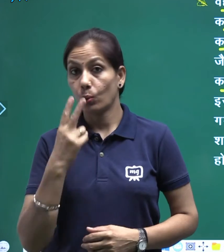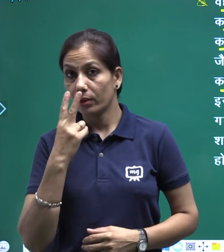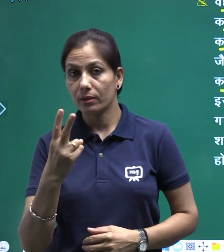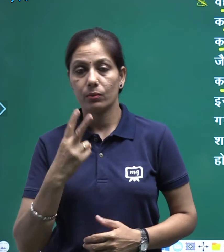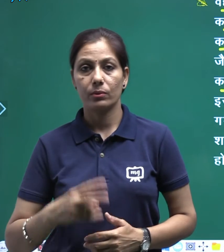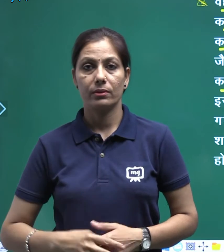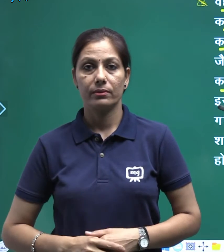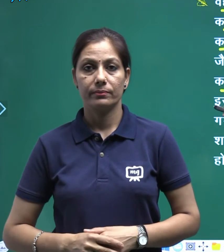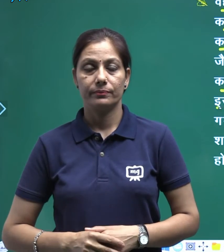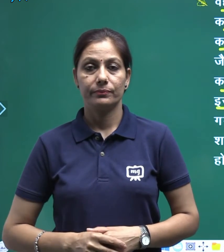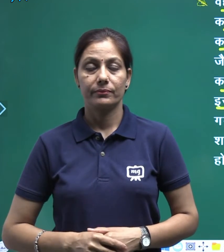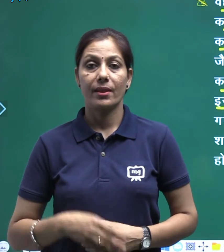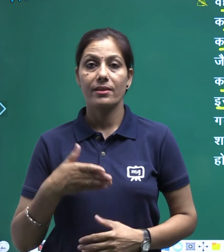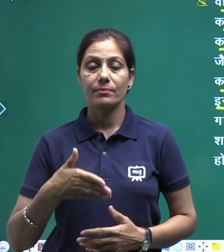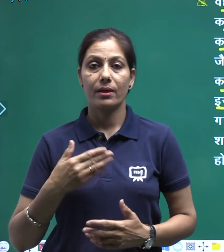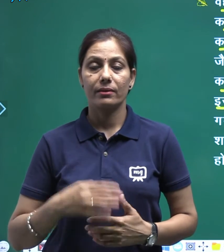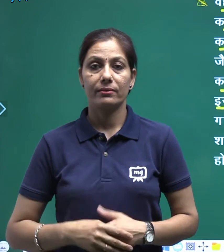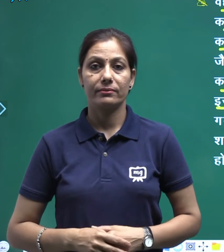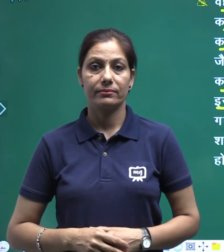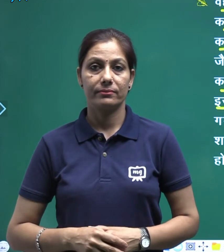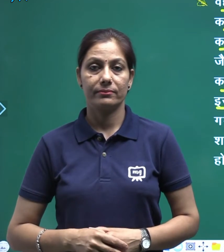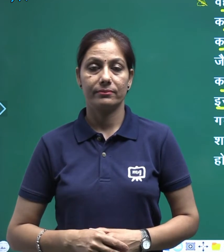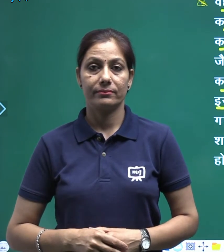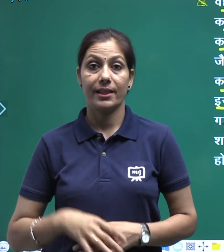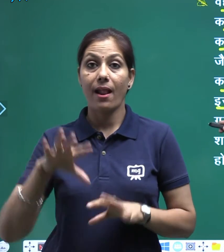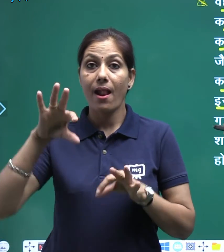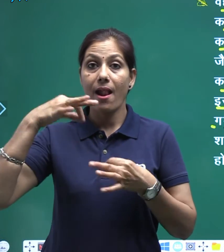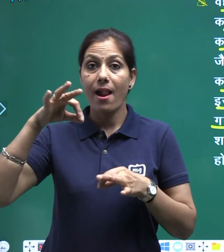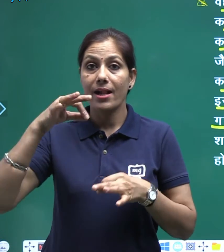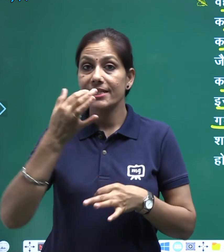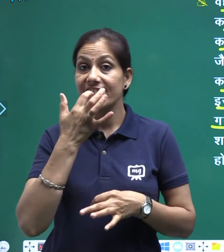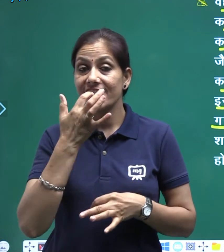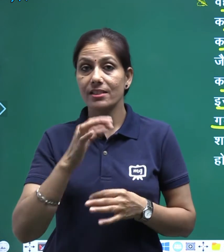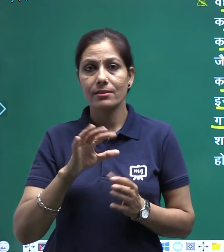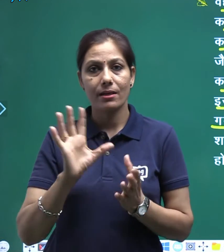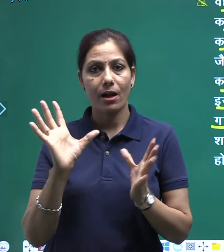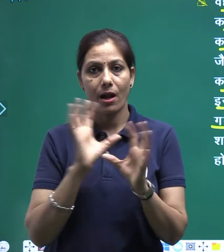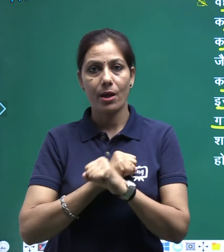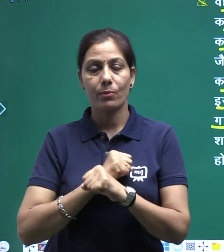कि इस बार कागज गायब हो गया है।